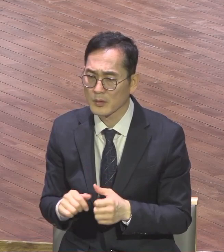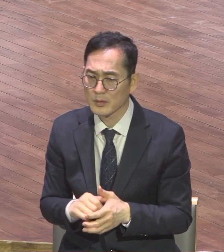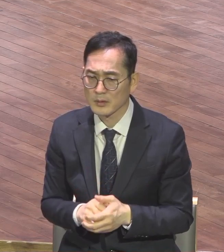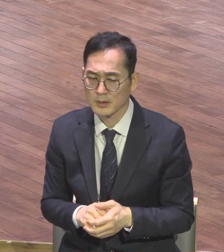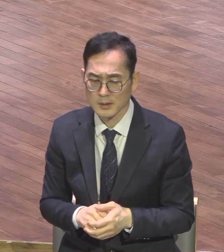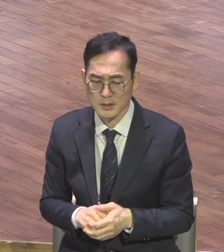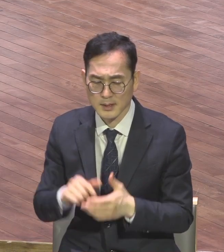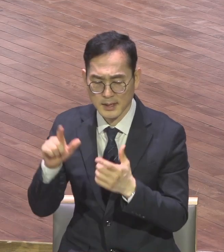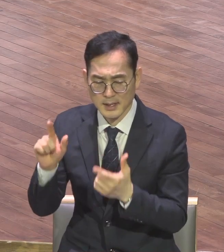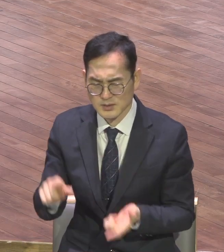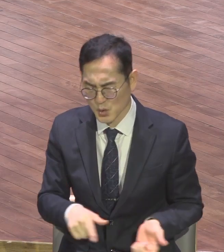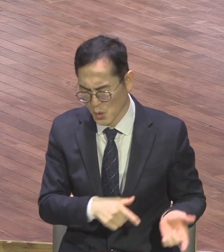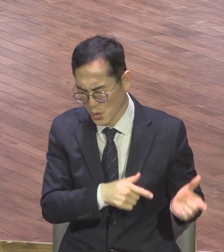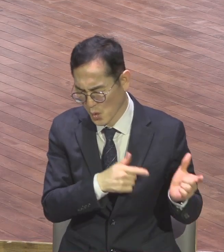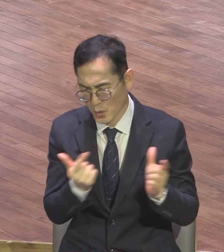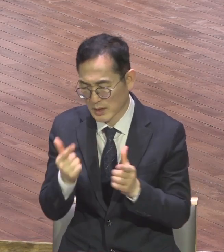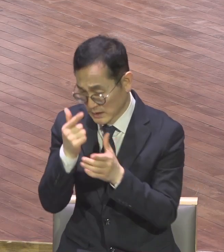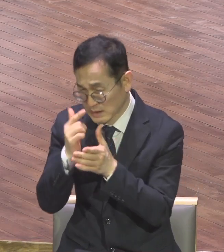돼요. 하루 종일